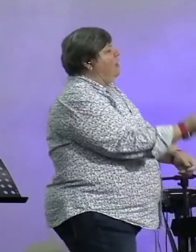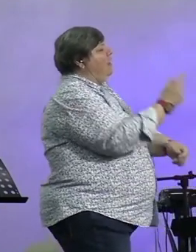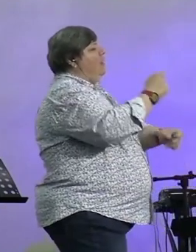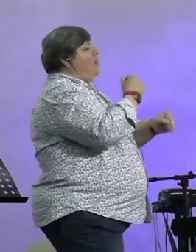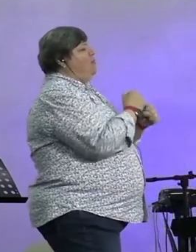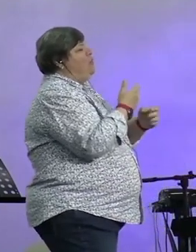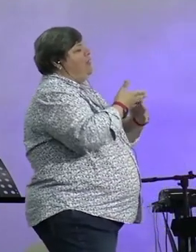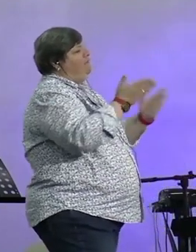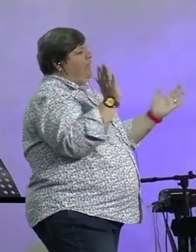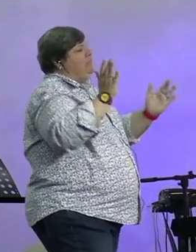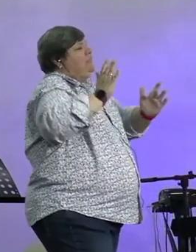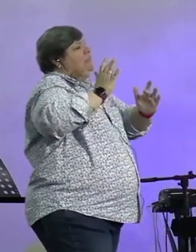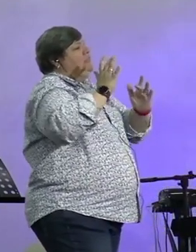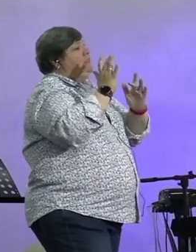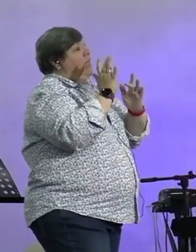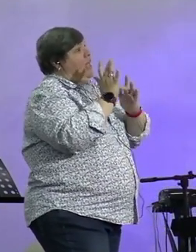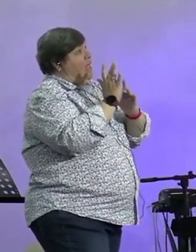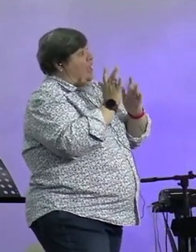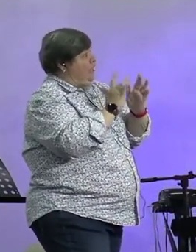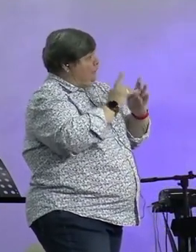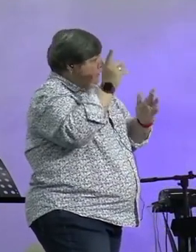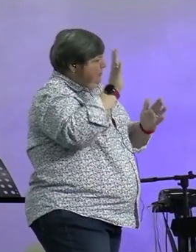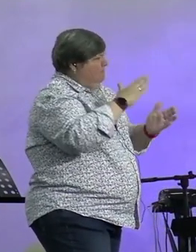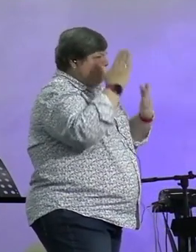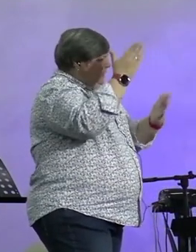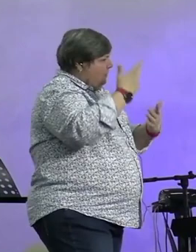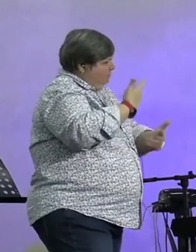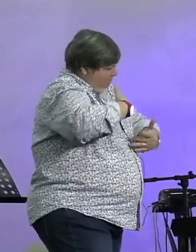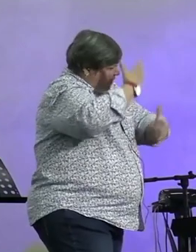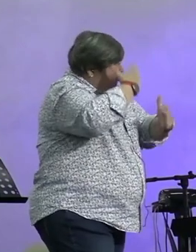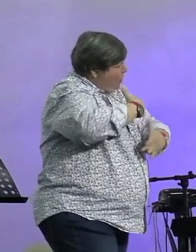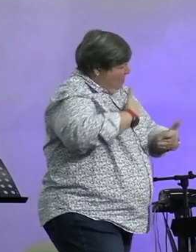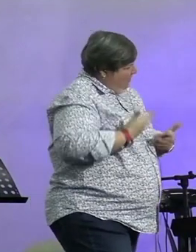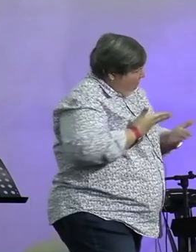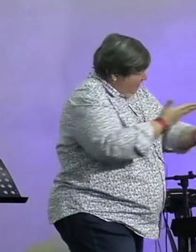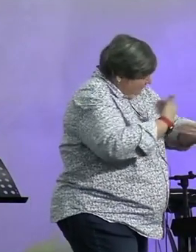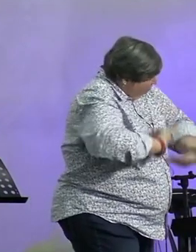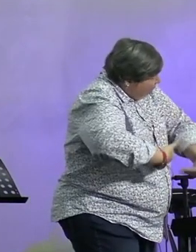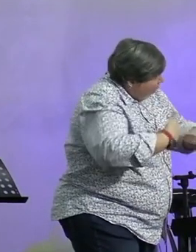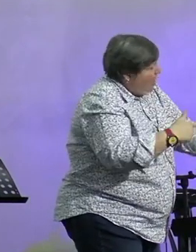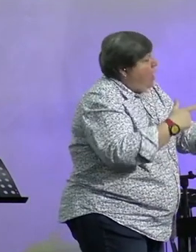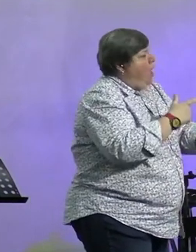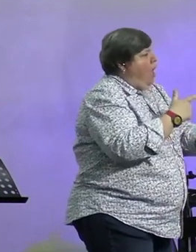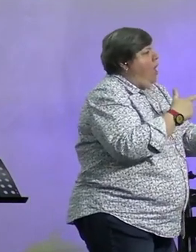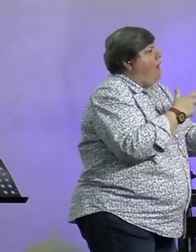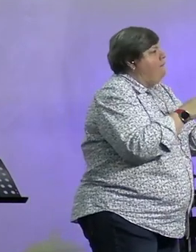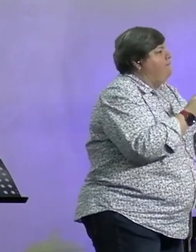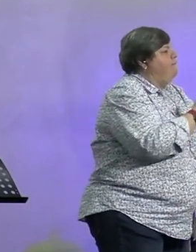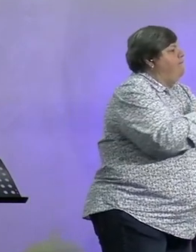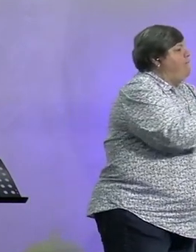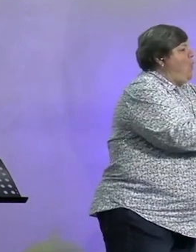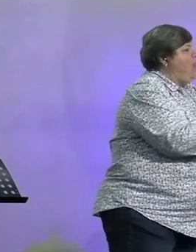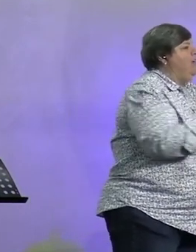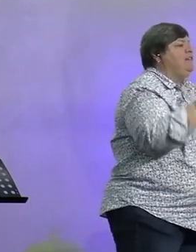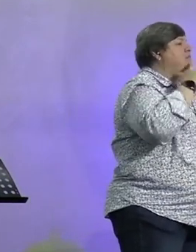'n gesindheid van Jesus vir daai maat wys. En dan natuurlik teenoor die kerk. Maar julle is okay op daai area, hoor.